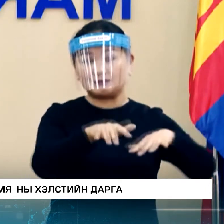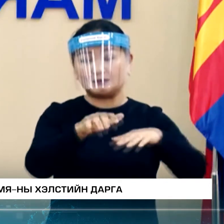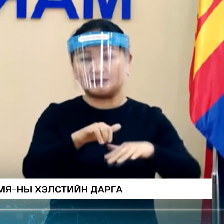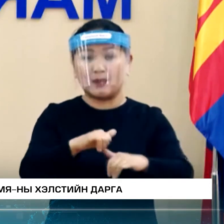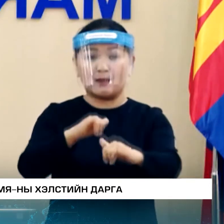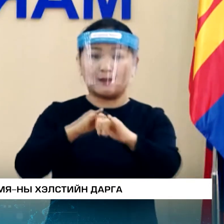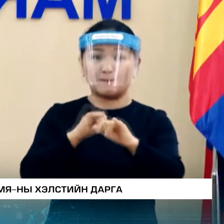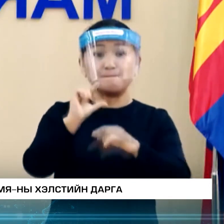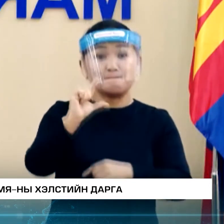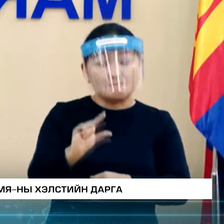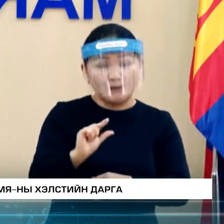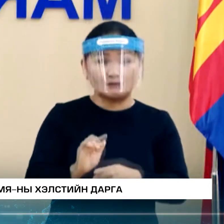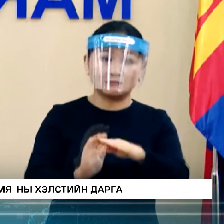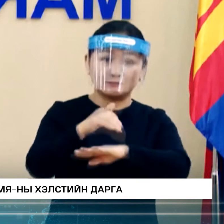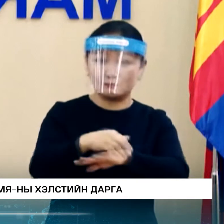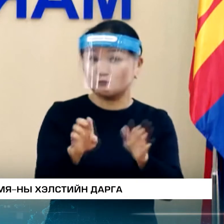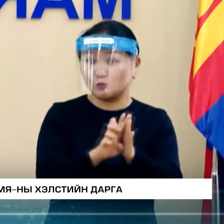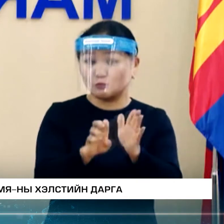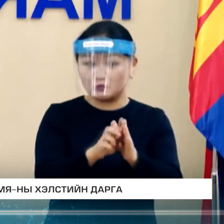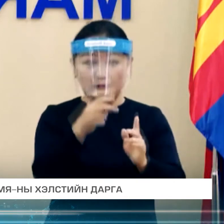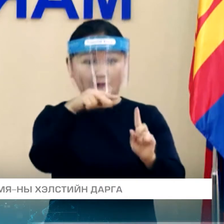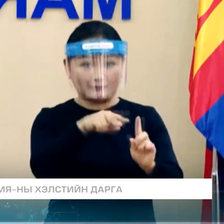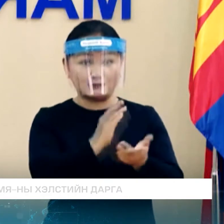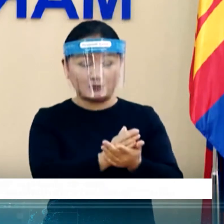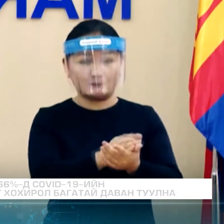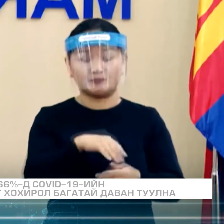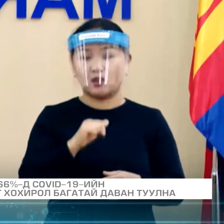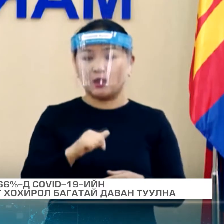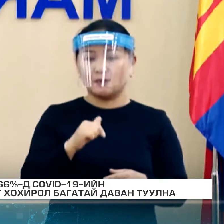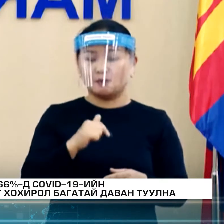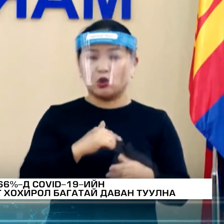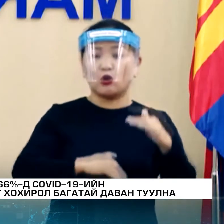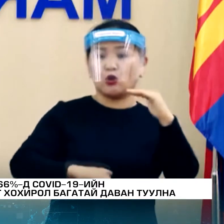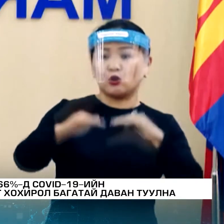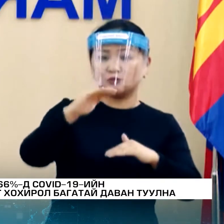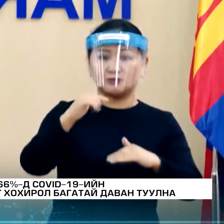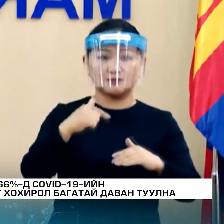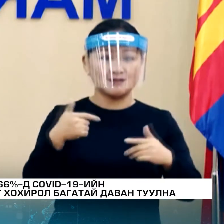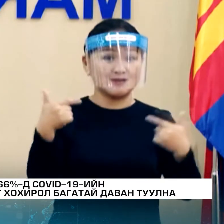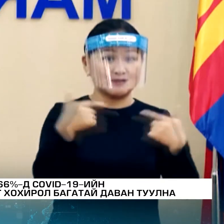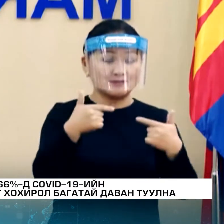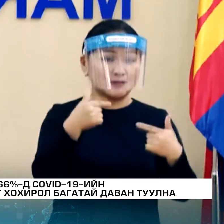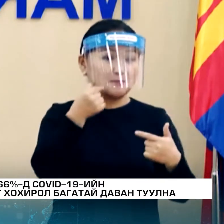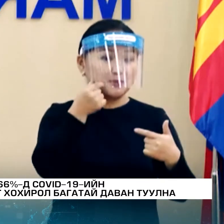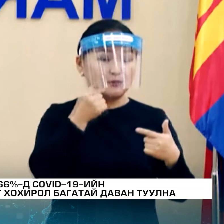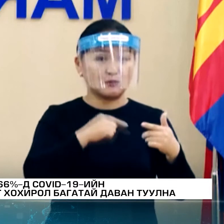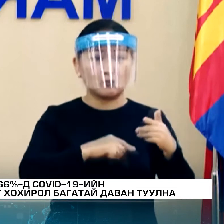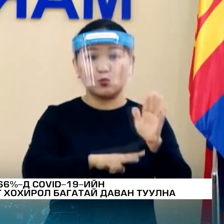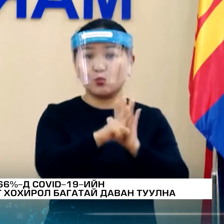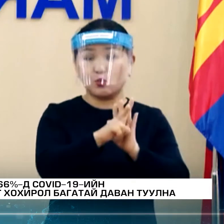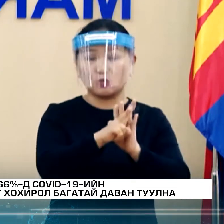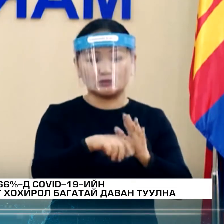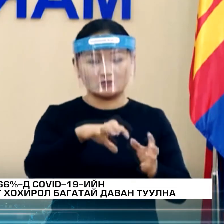гэхдээ одоогоор ийм одоо өндөр эсрэг бий үссэн ийм одоо дархлаа тогтсон улс орон бол